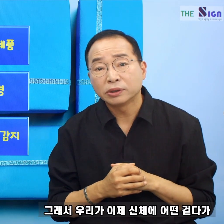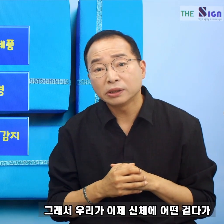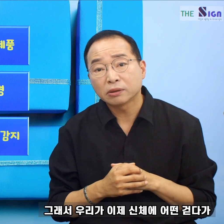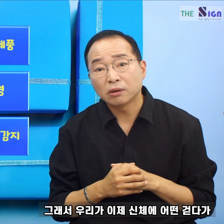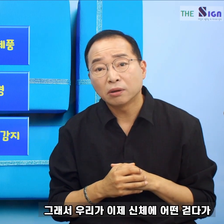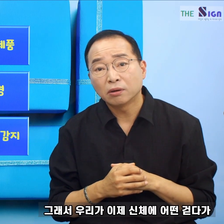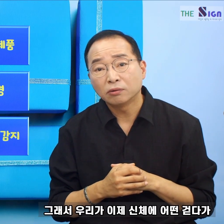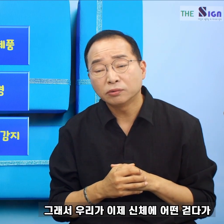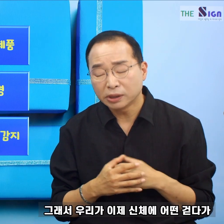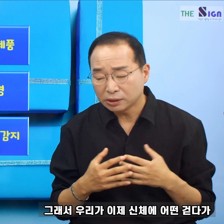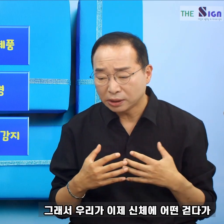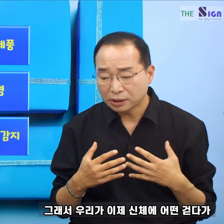그래서 우리가 이제